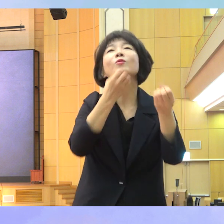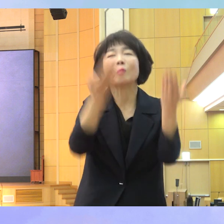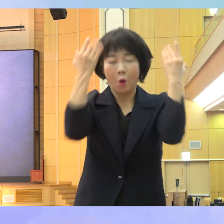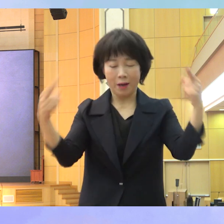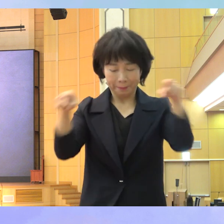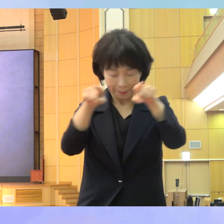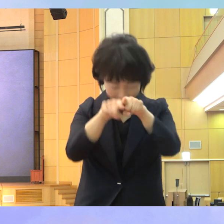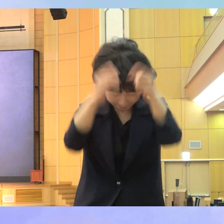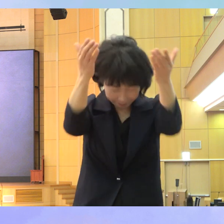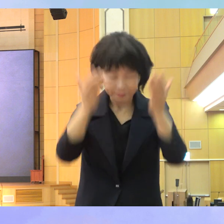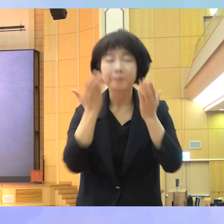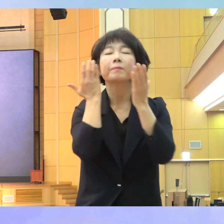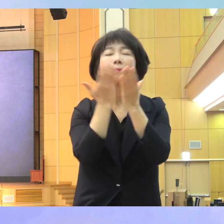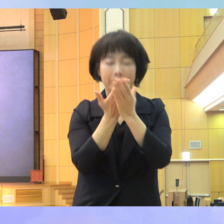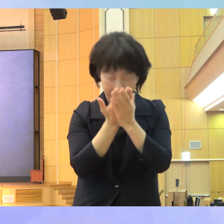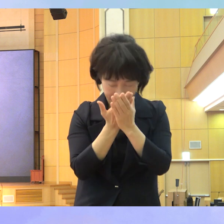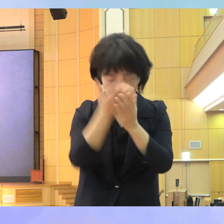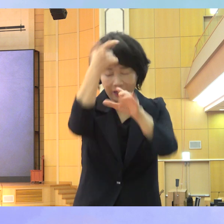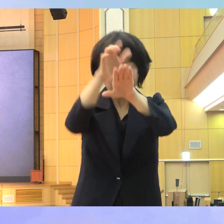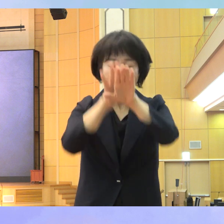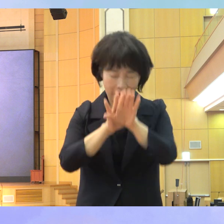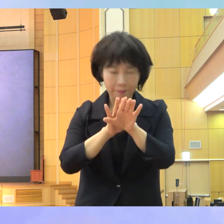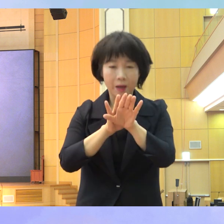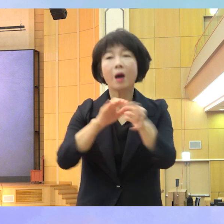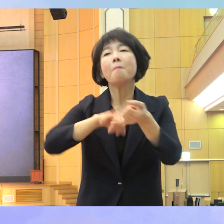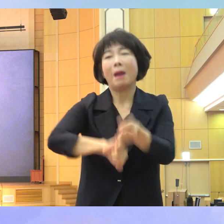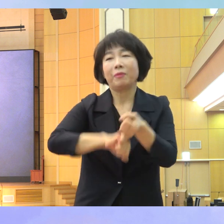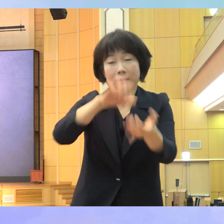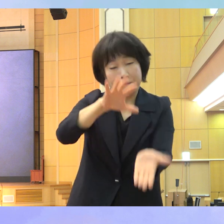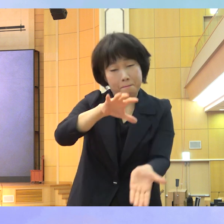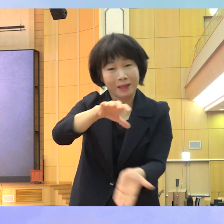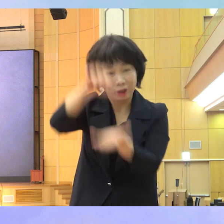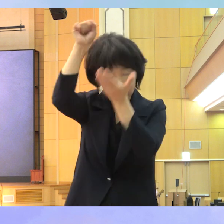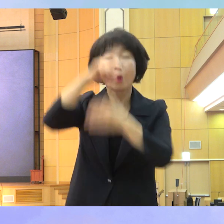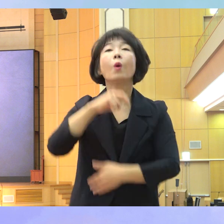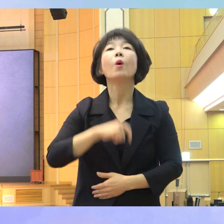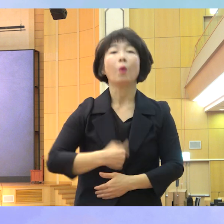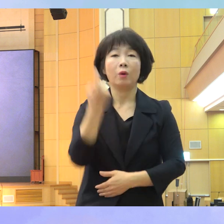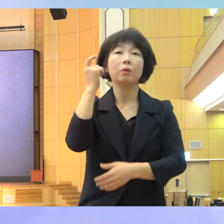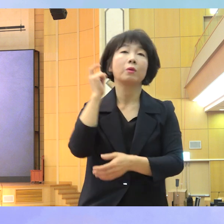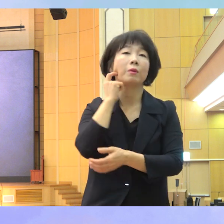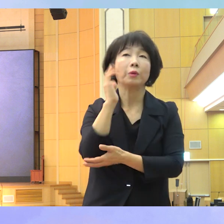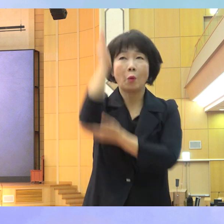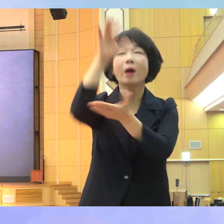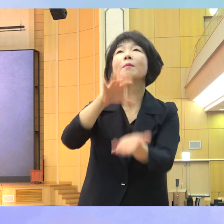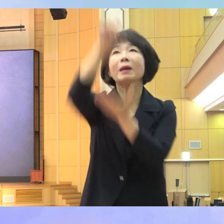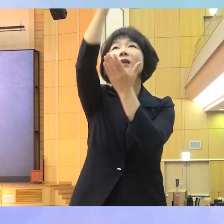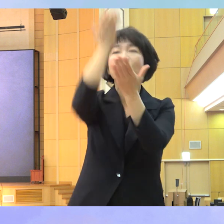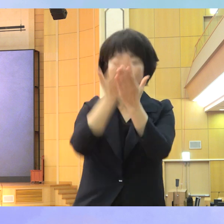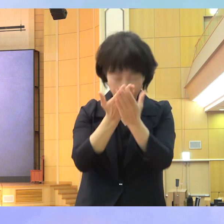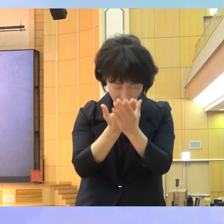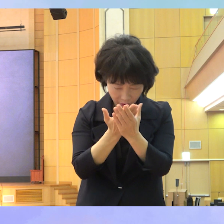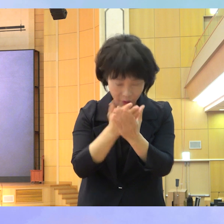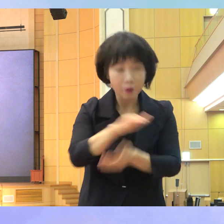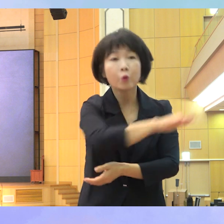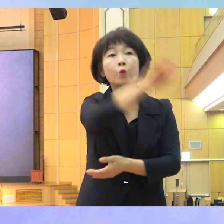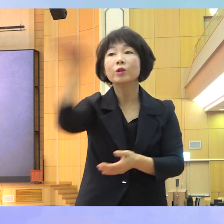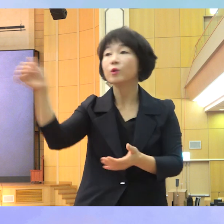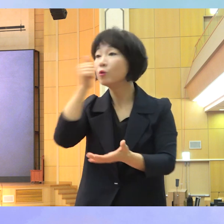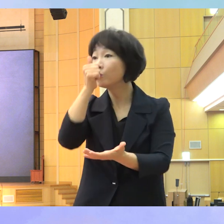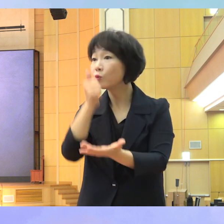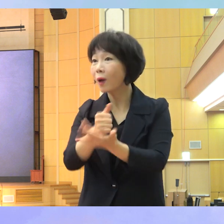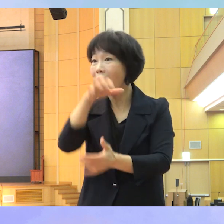주님이 함께하여 주옵소서. 예배를 주님이 흡양하시고 홀로 영광을 받아 주옵소서. 우리를